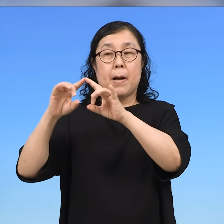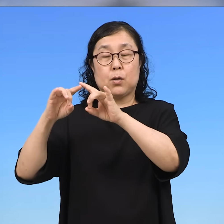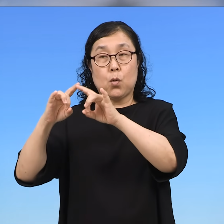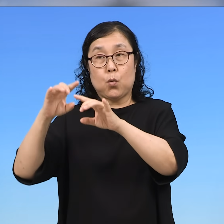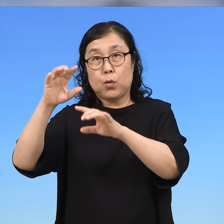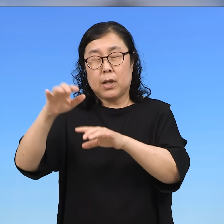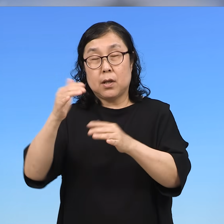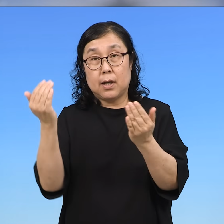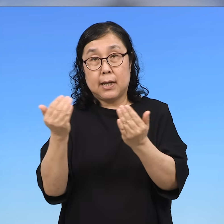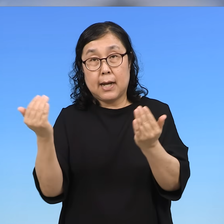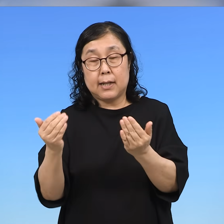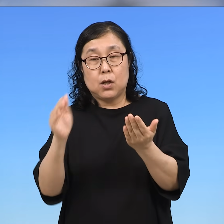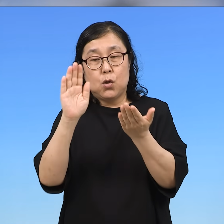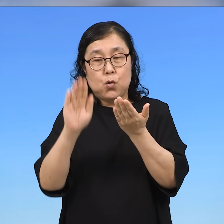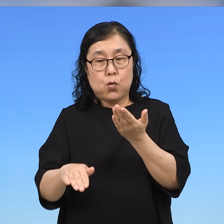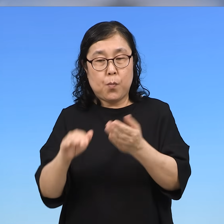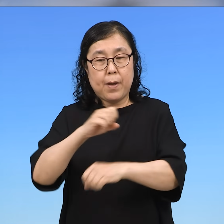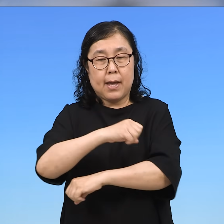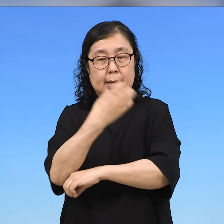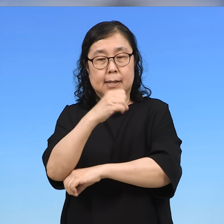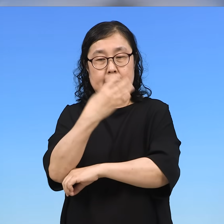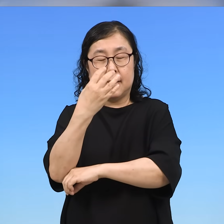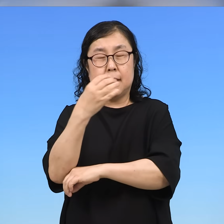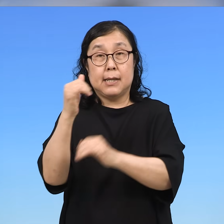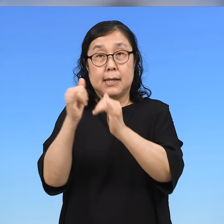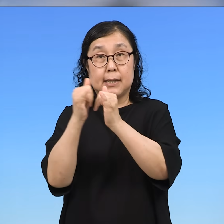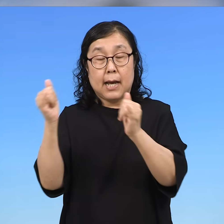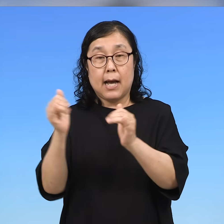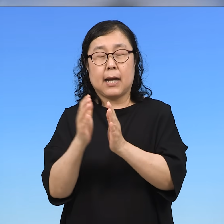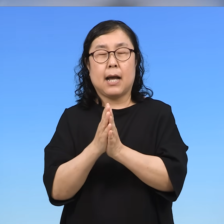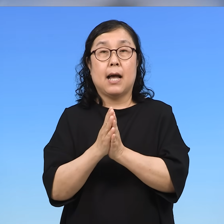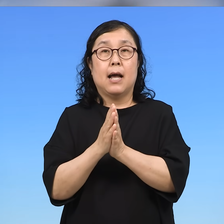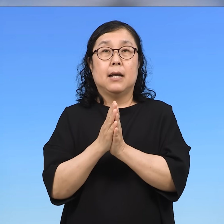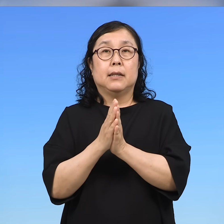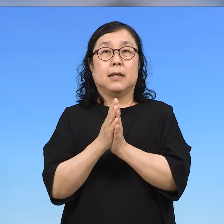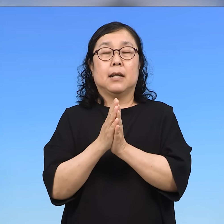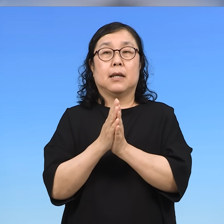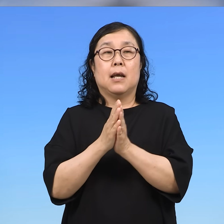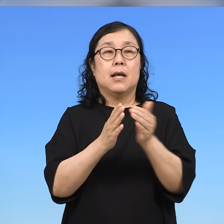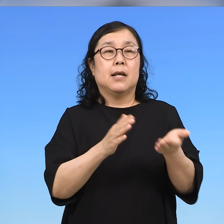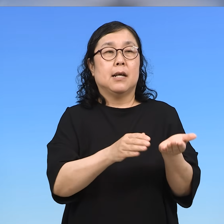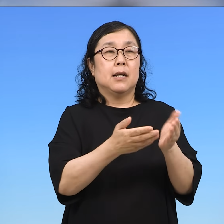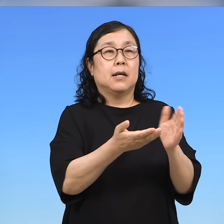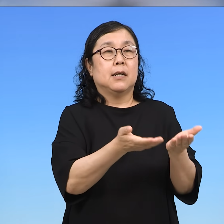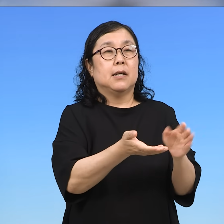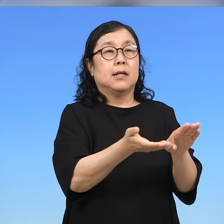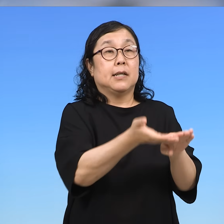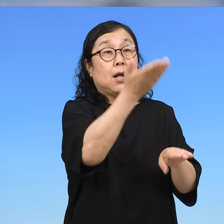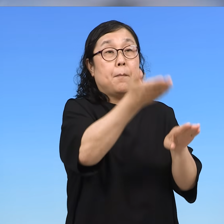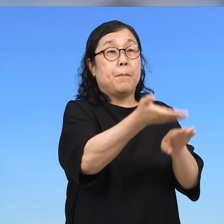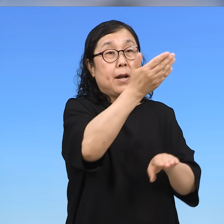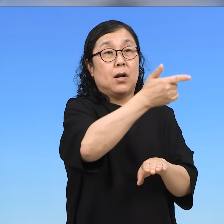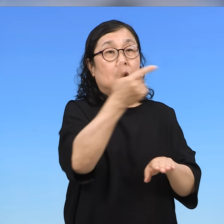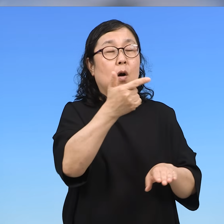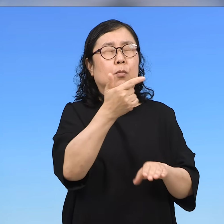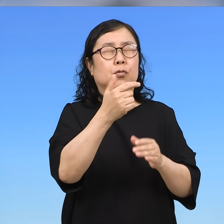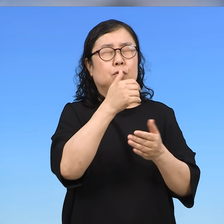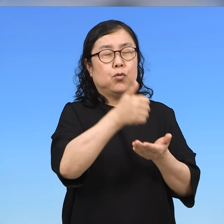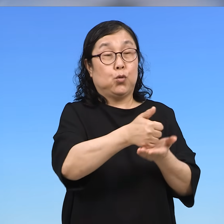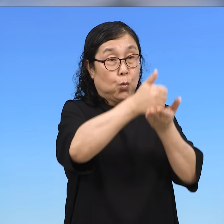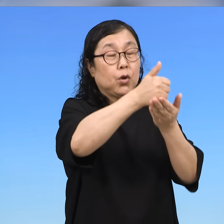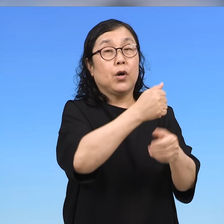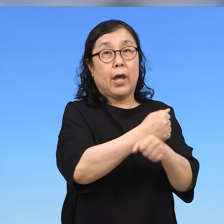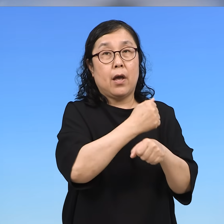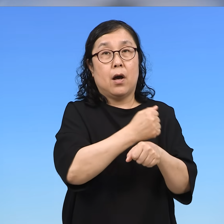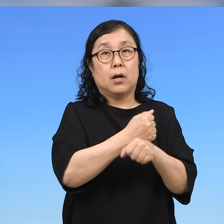대화를 나누는데, 아마도 그 후배 기자가 그 선배 기자를 되게 존경하나 봅니다. 그 존경하는 선배 기자한테